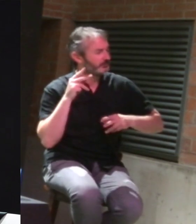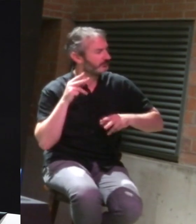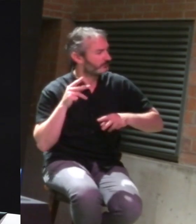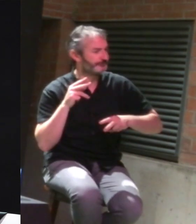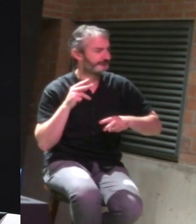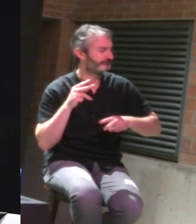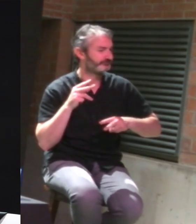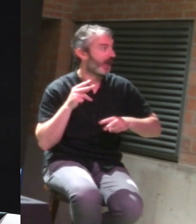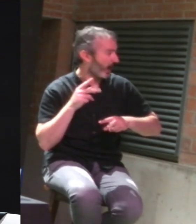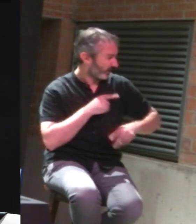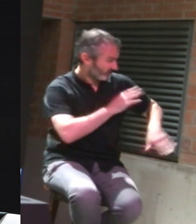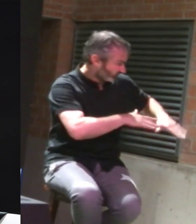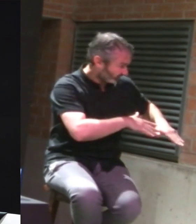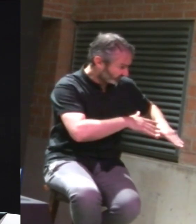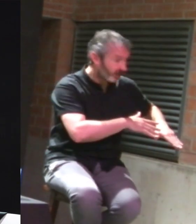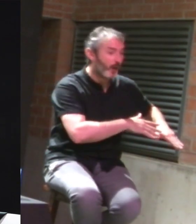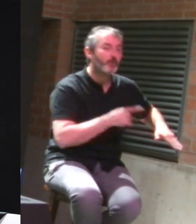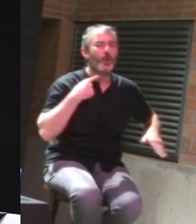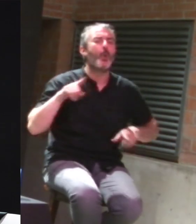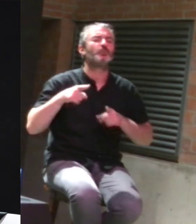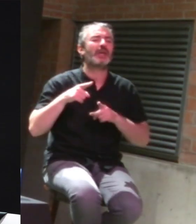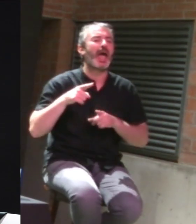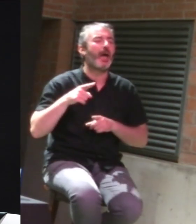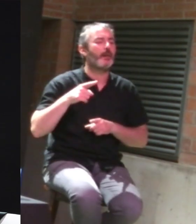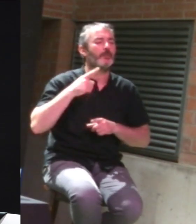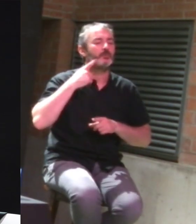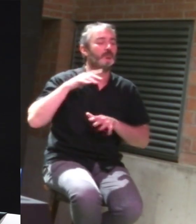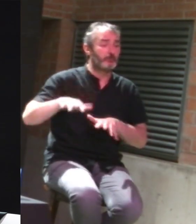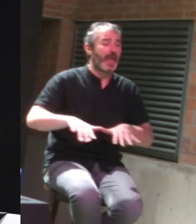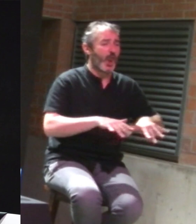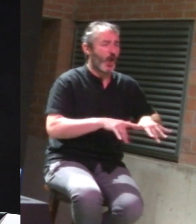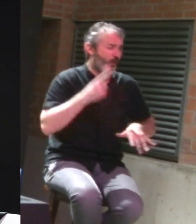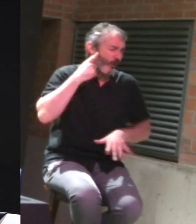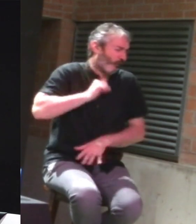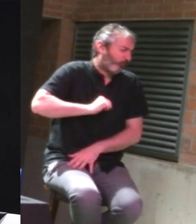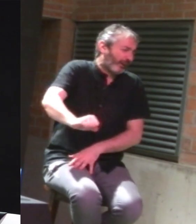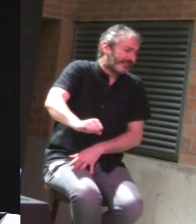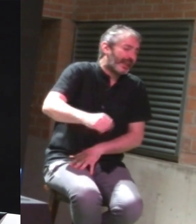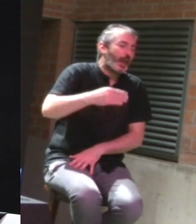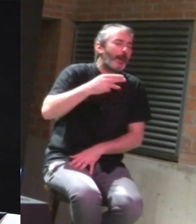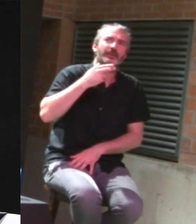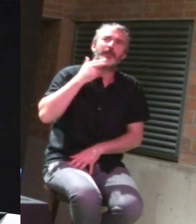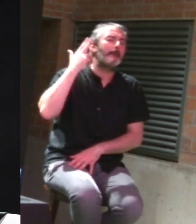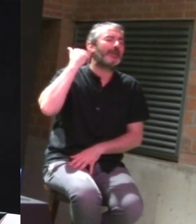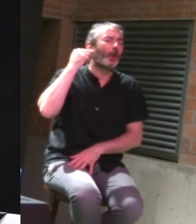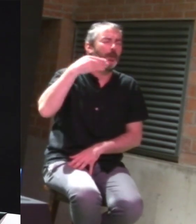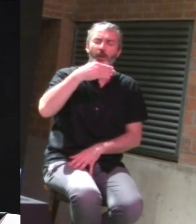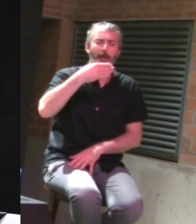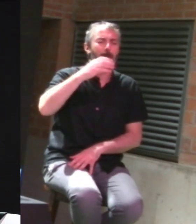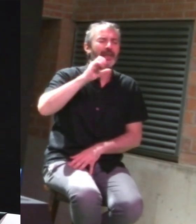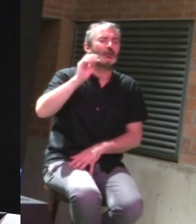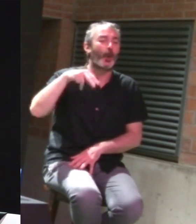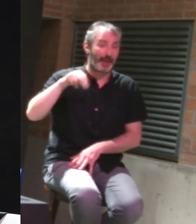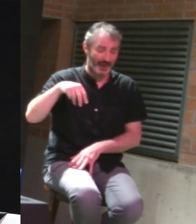Posaven un disco del Beethoven i els gitanos fugien. Jo, hòstia, no vegis que fugien, perquè ells volien parlar de lo seu. Però fixeu-vos, perquè era un